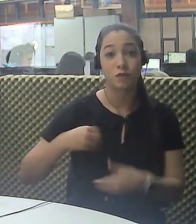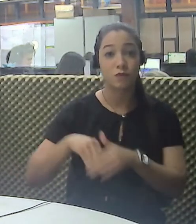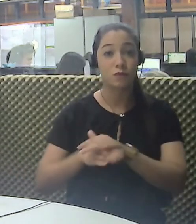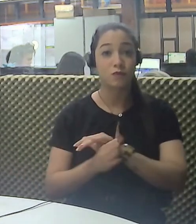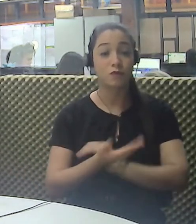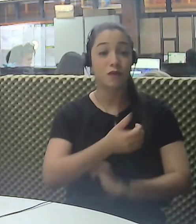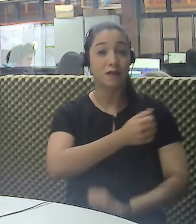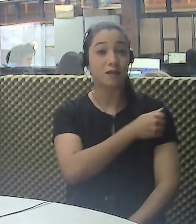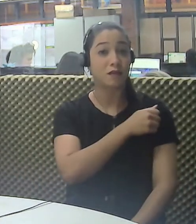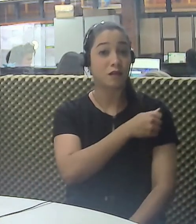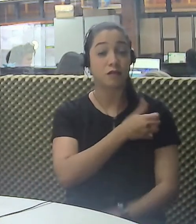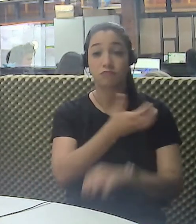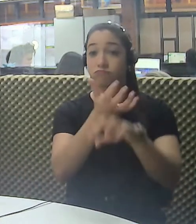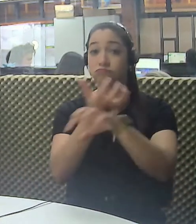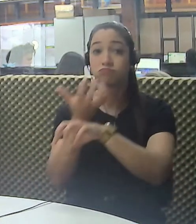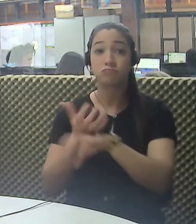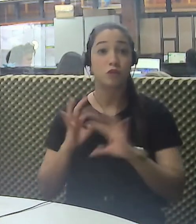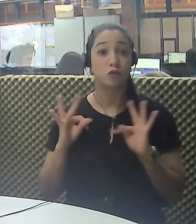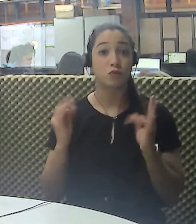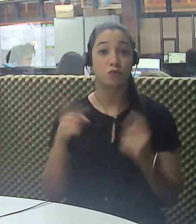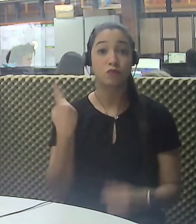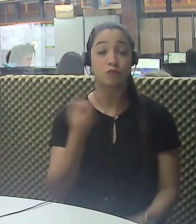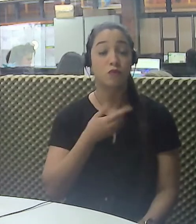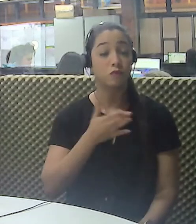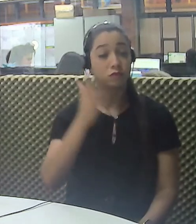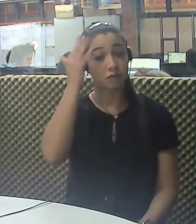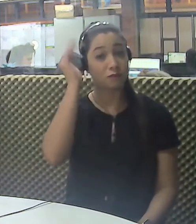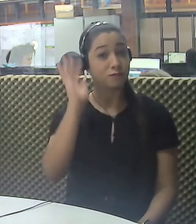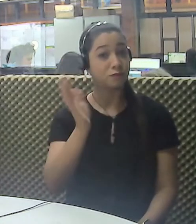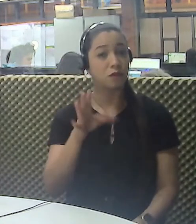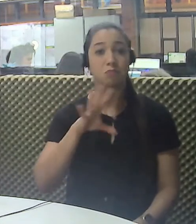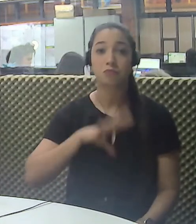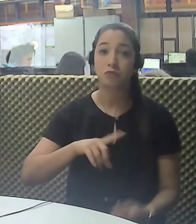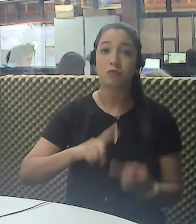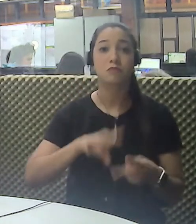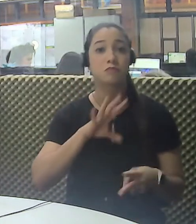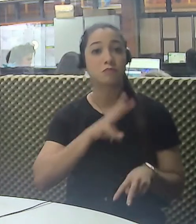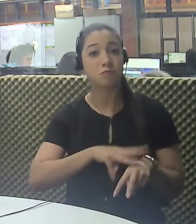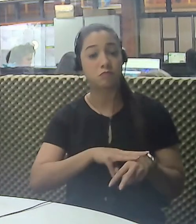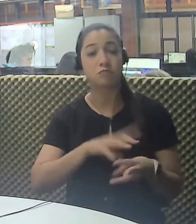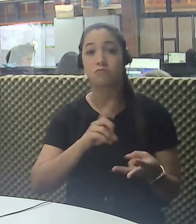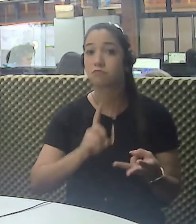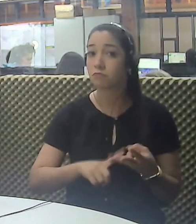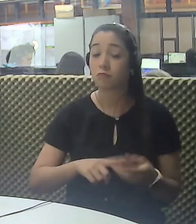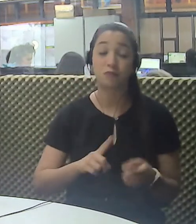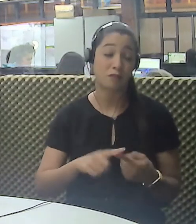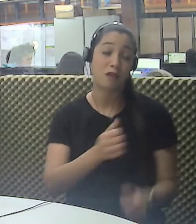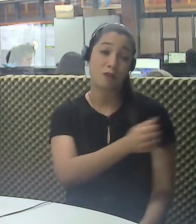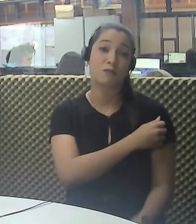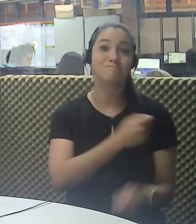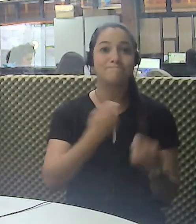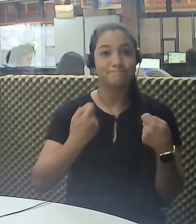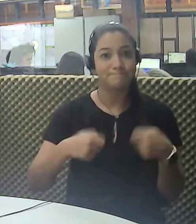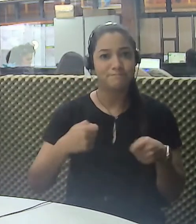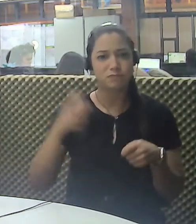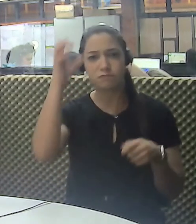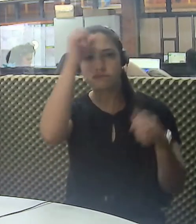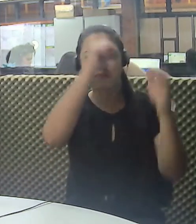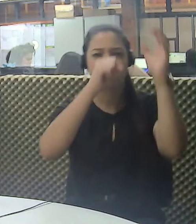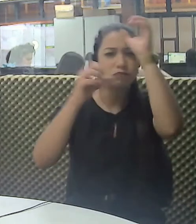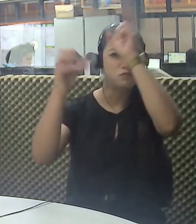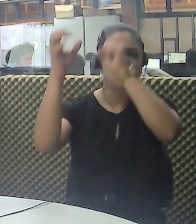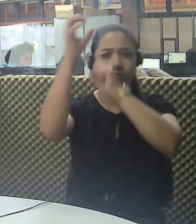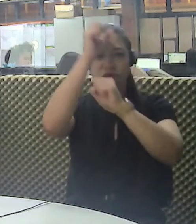como qualquer outra disciplina que nós já conhecemos, português, matemática. O estudante precisa aprender